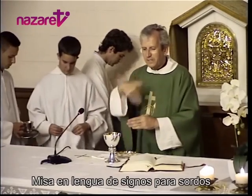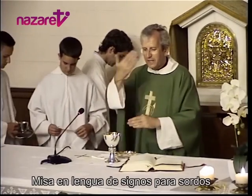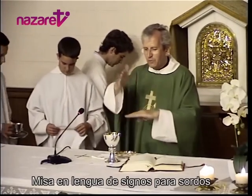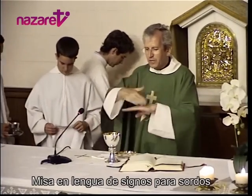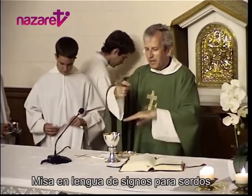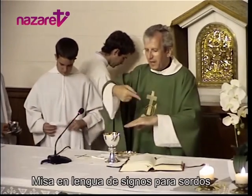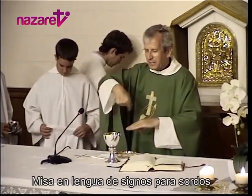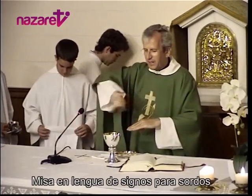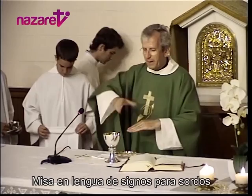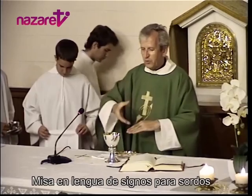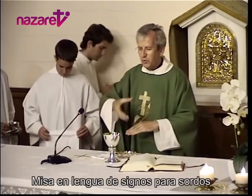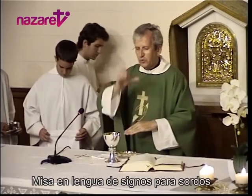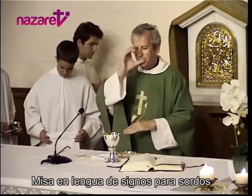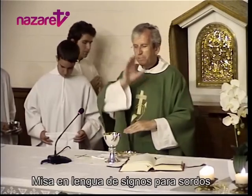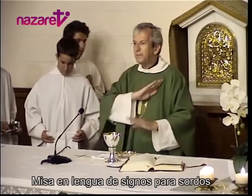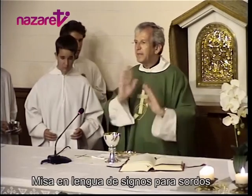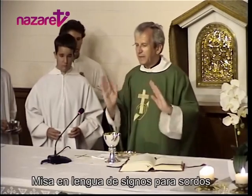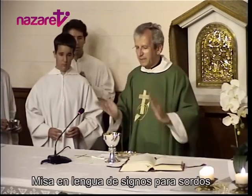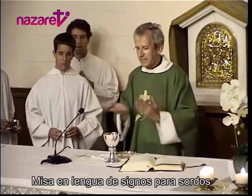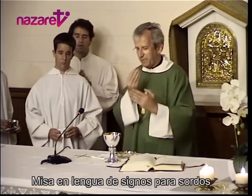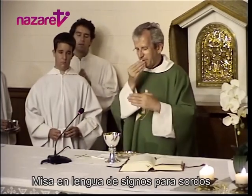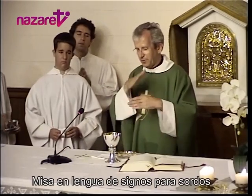presentamos. Él será para nosotros bebida de salvación.